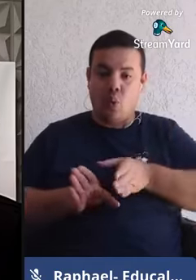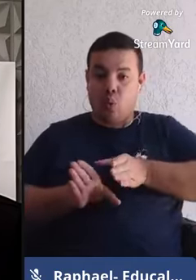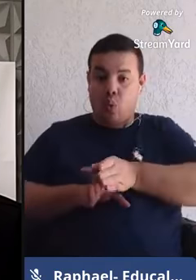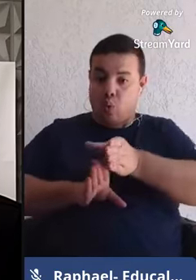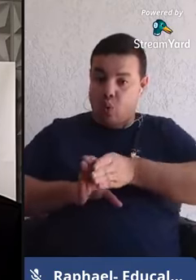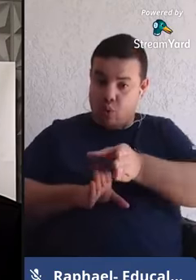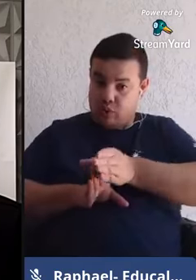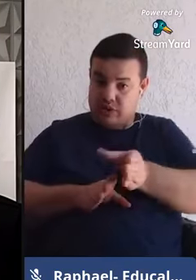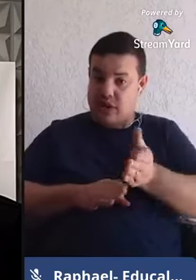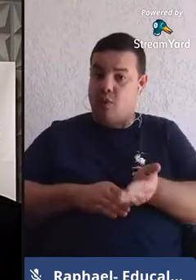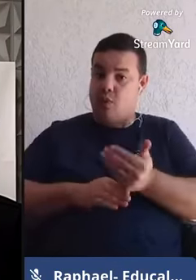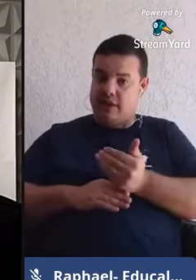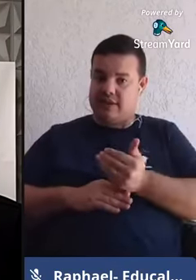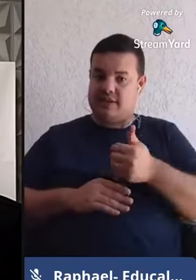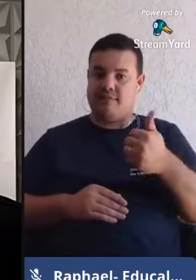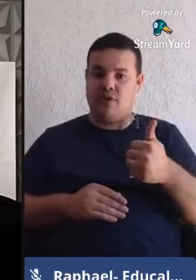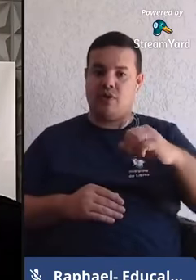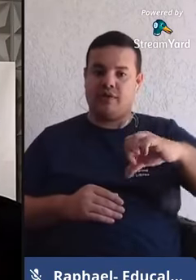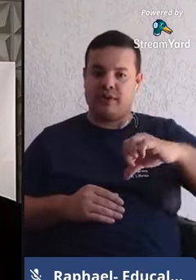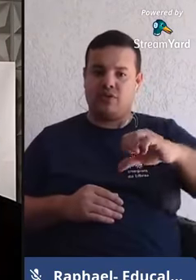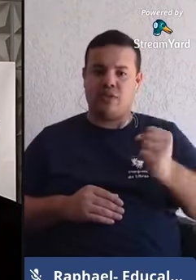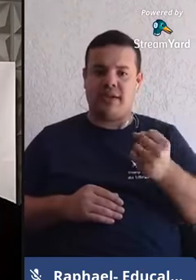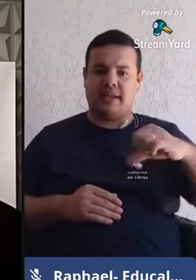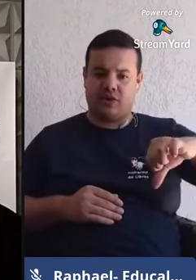Logo depois, em